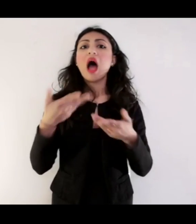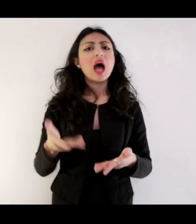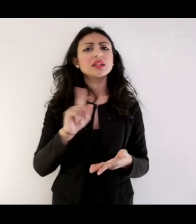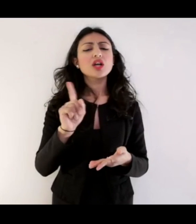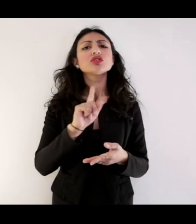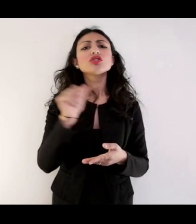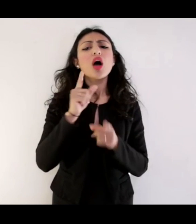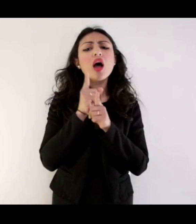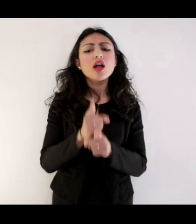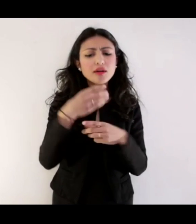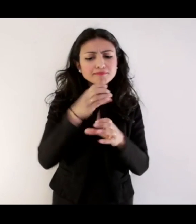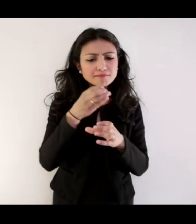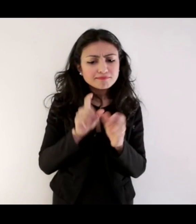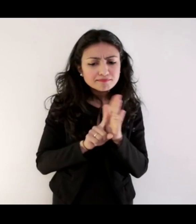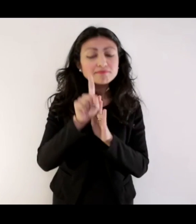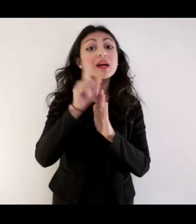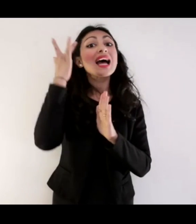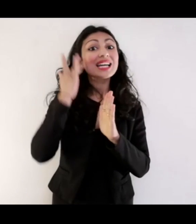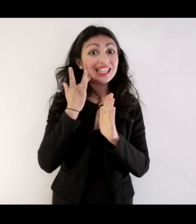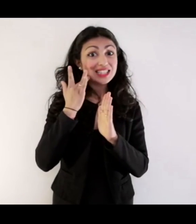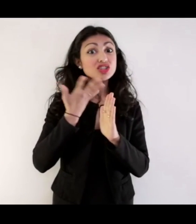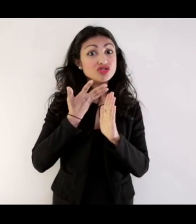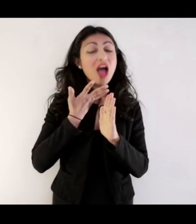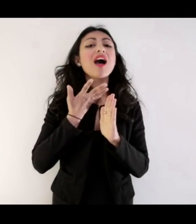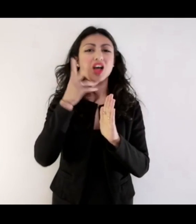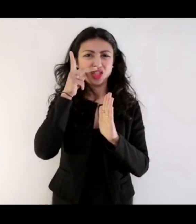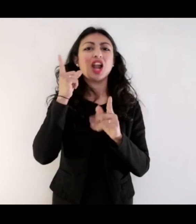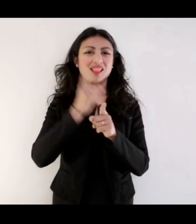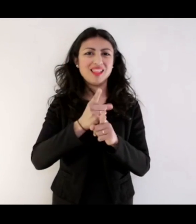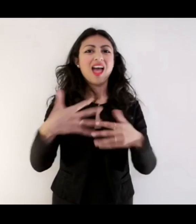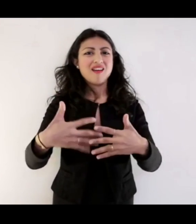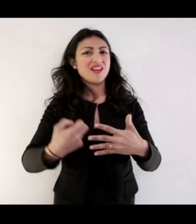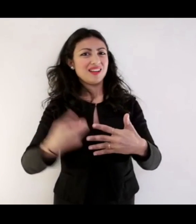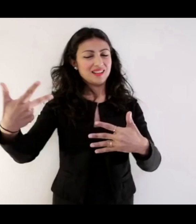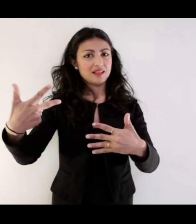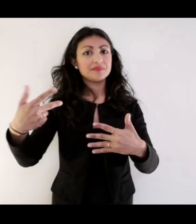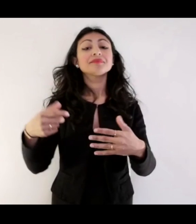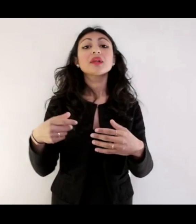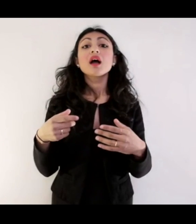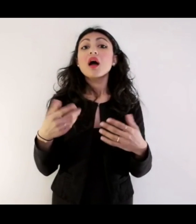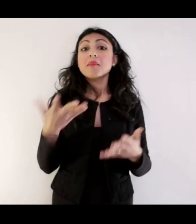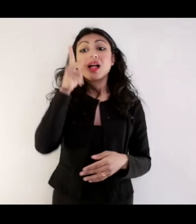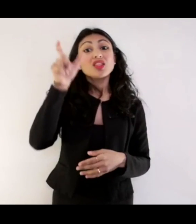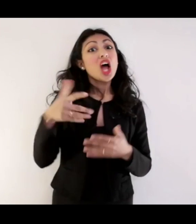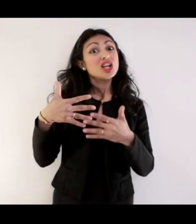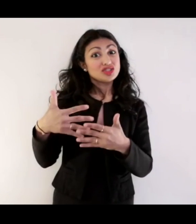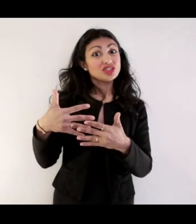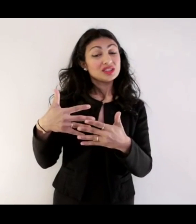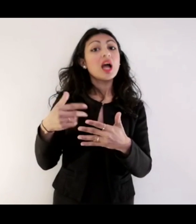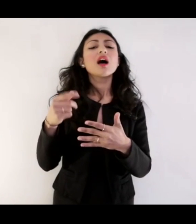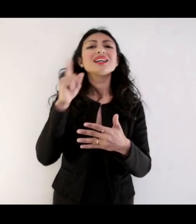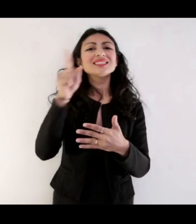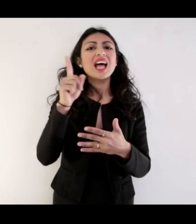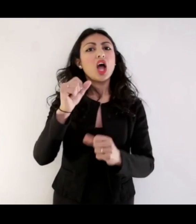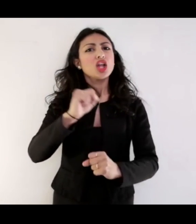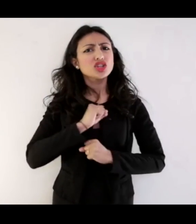fortunatamente sono molto ridotte. In ogni caso, in qualunque situazione in cui la donna abbia tosse, febbre,